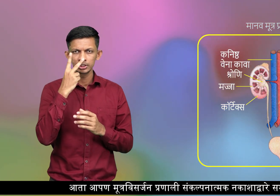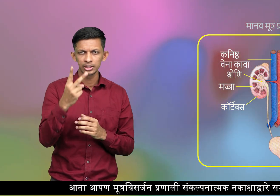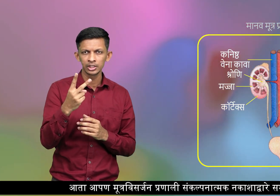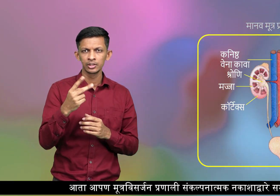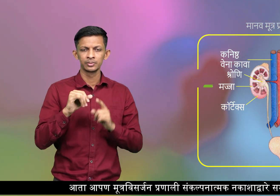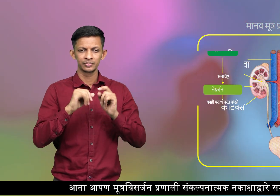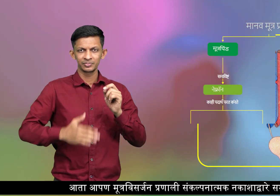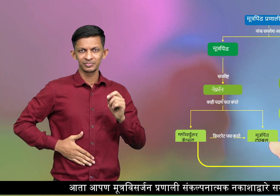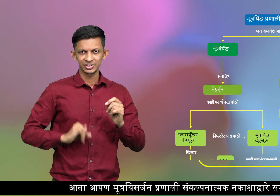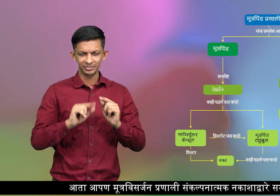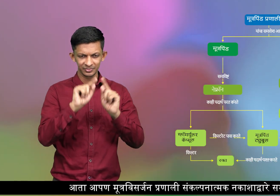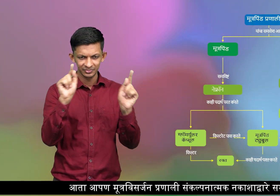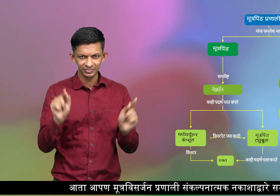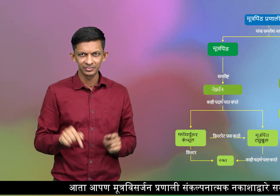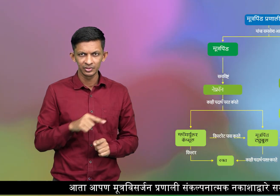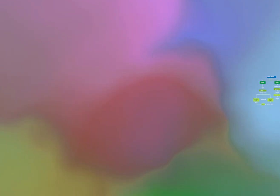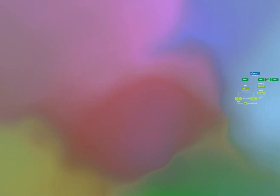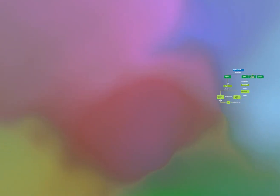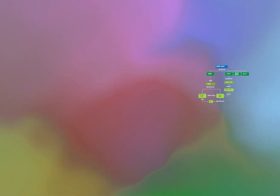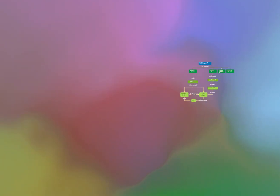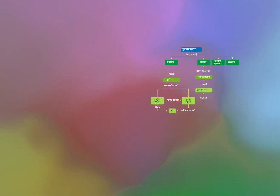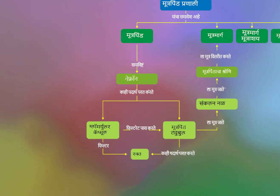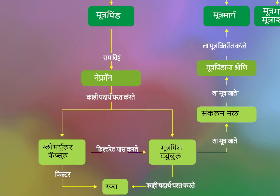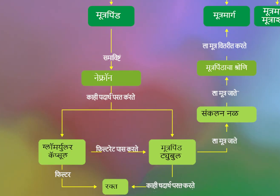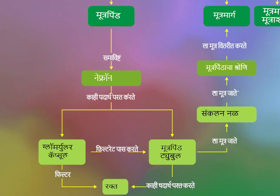आता आपण मूत्रविसर्जन प्रणाली संकल्पनात्मक नकाशाद्वारे समजून घेऊया.